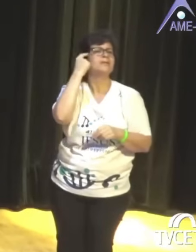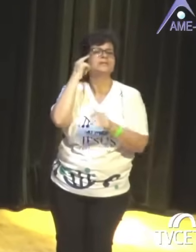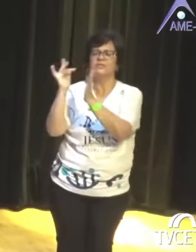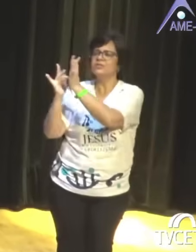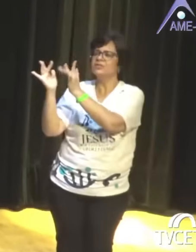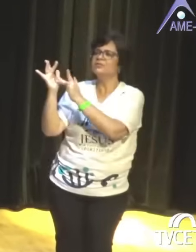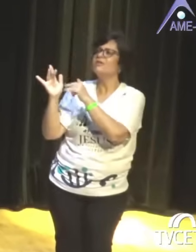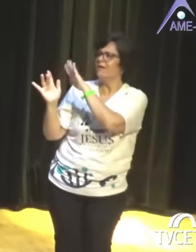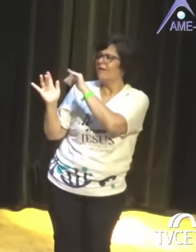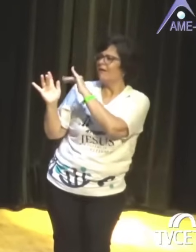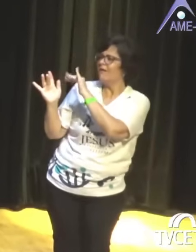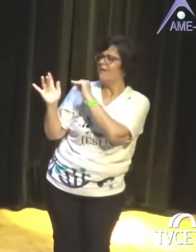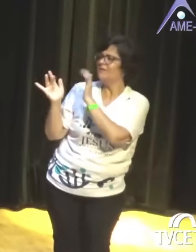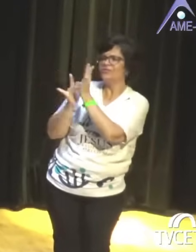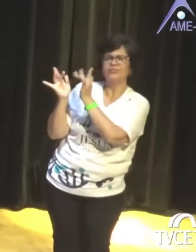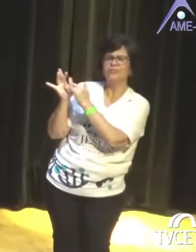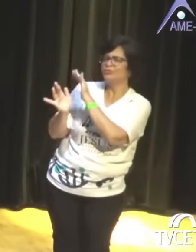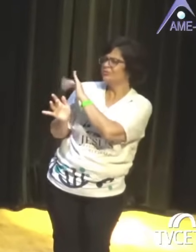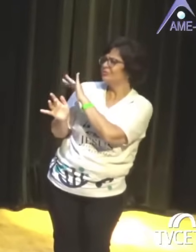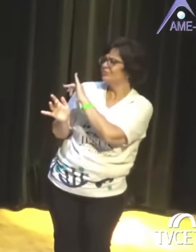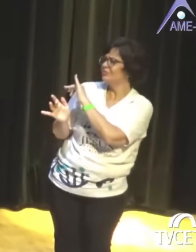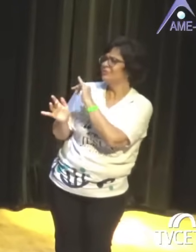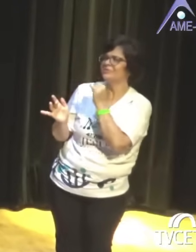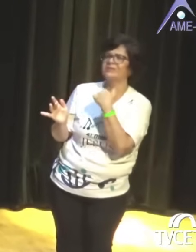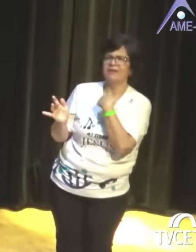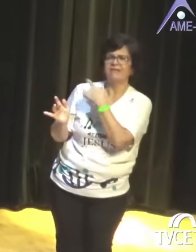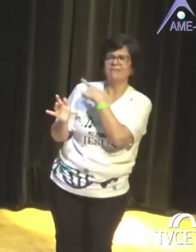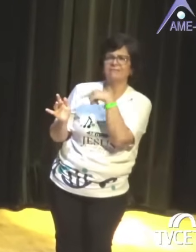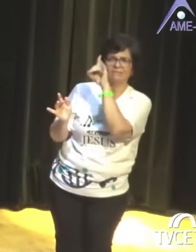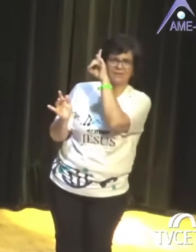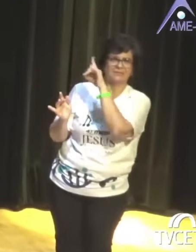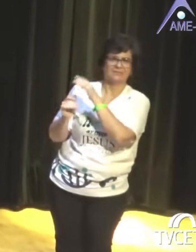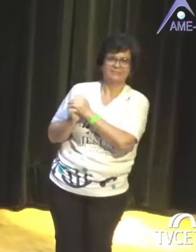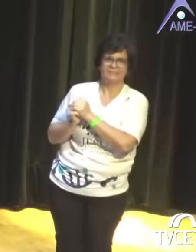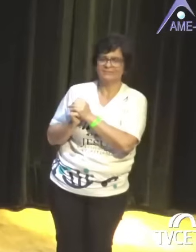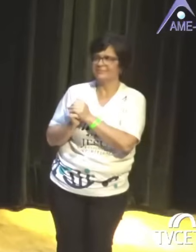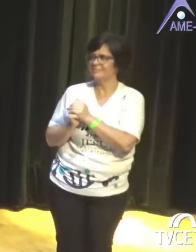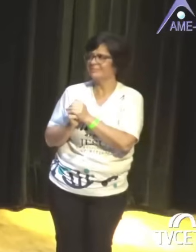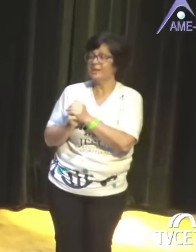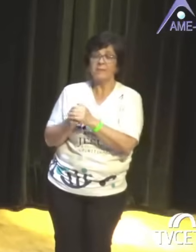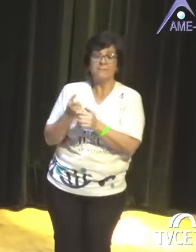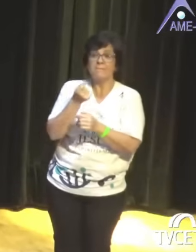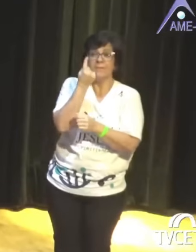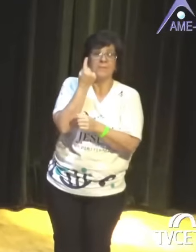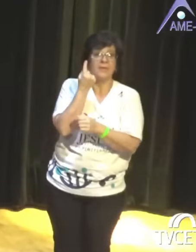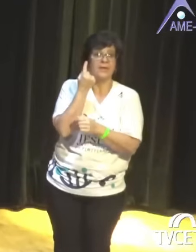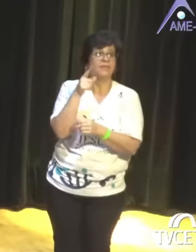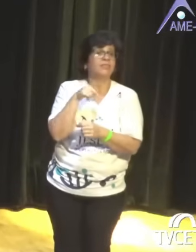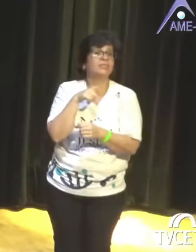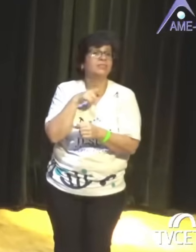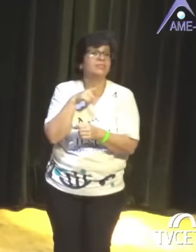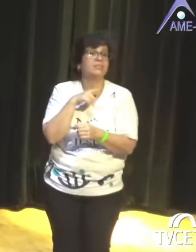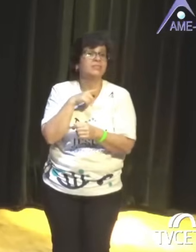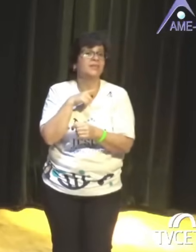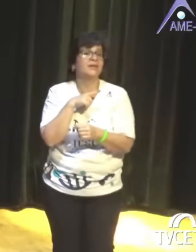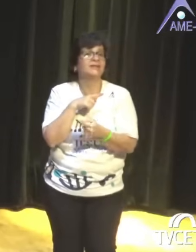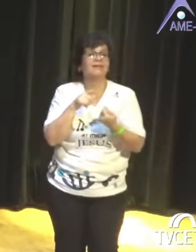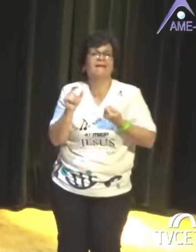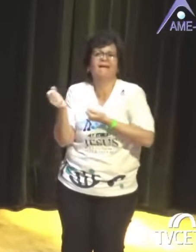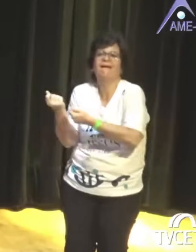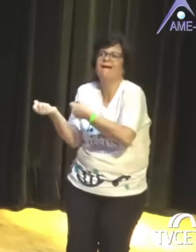pediu para Jesus foi isso né foi o primeiro caso assim de de tráfico